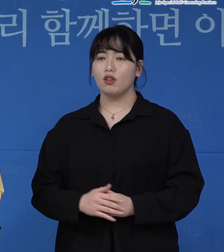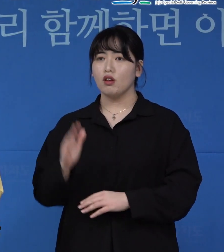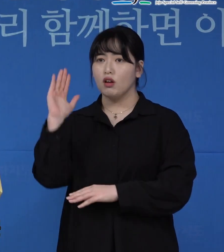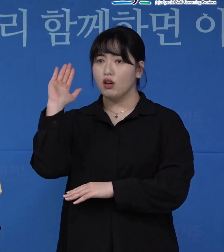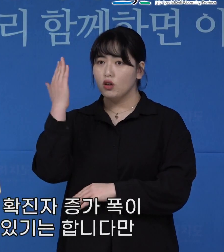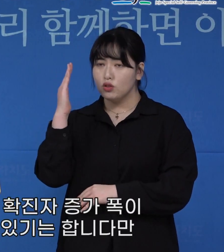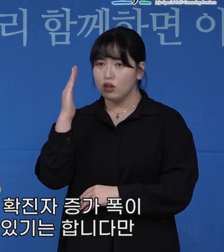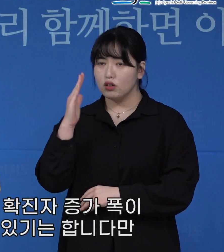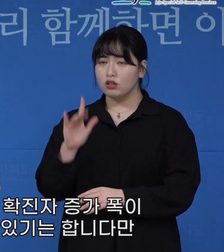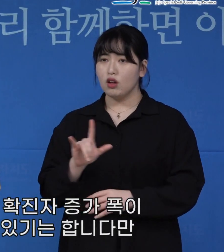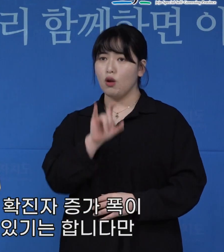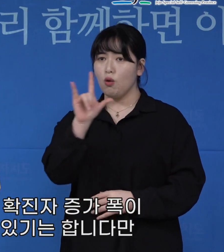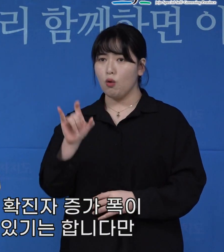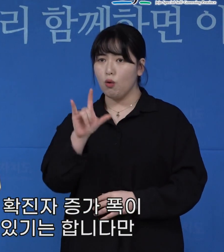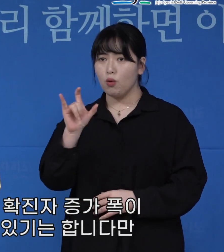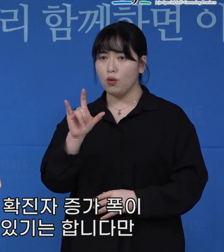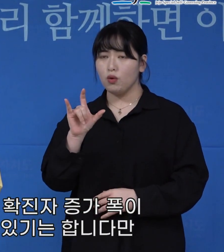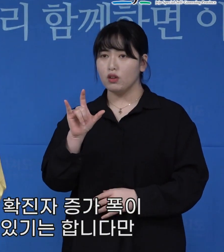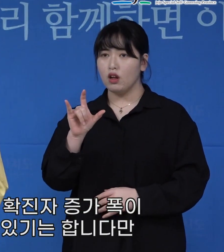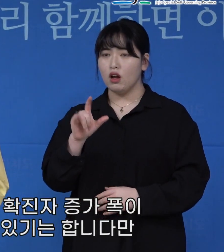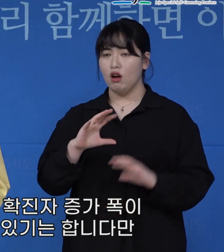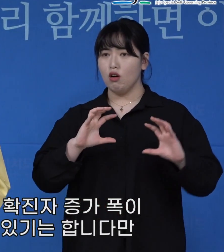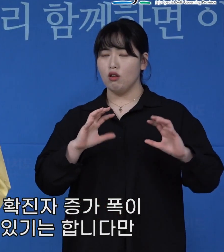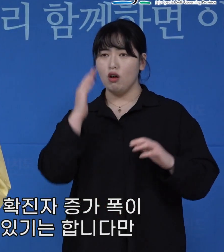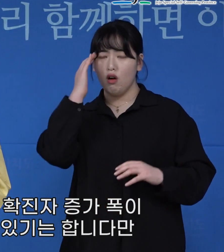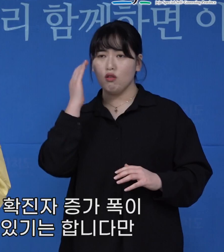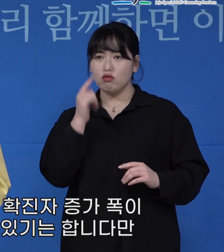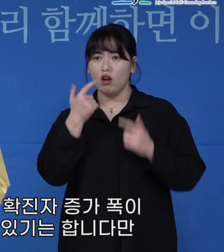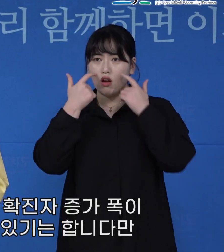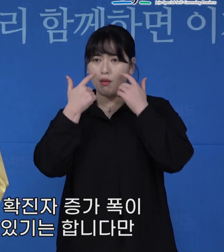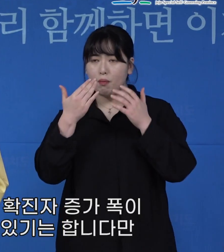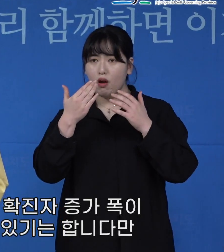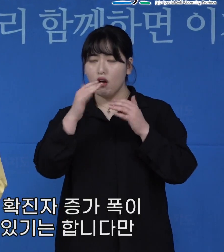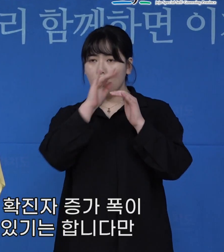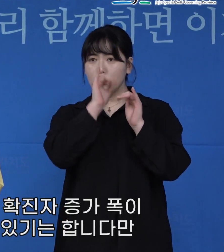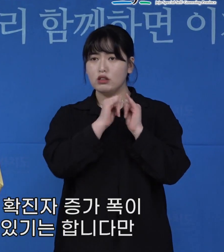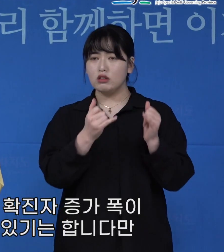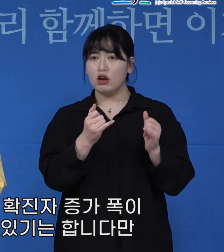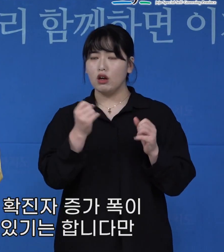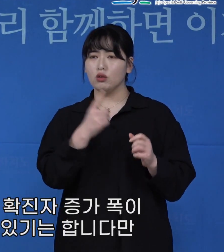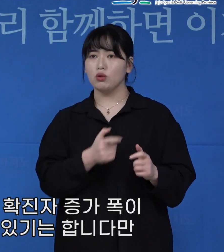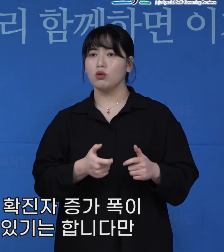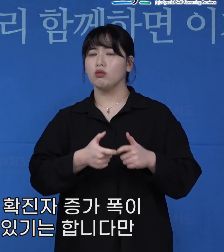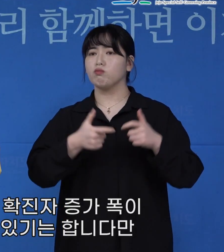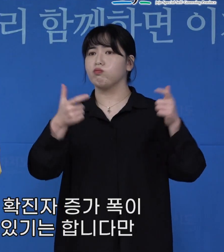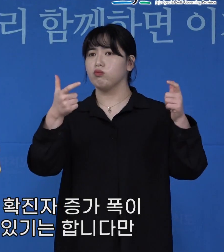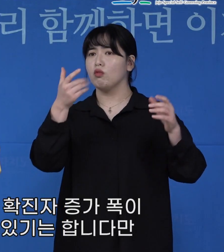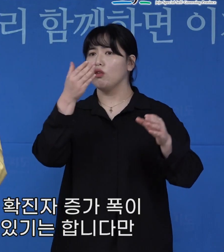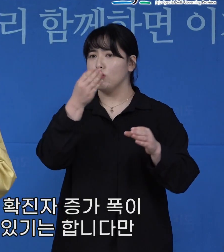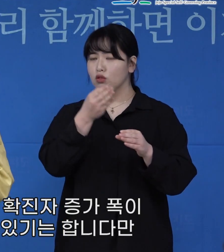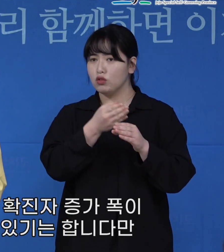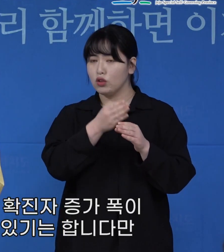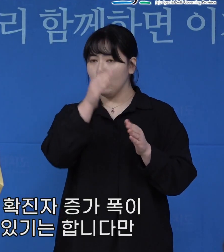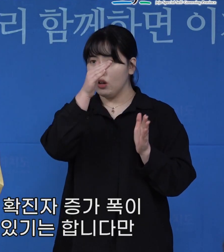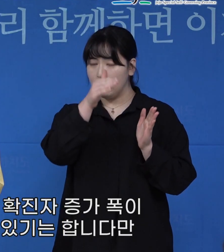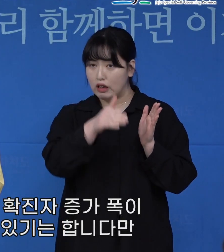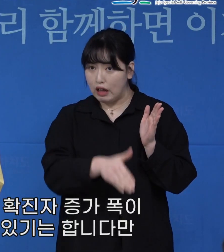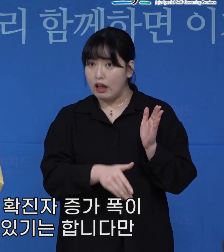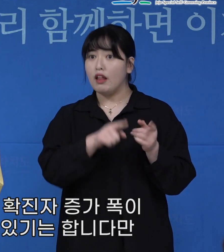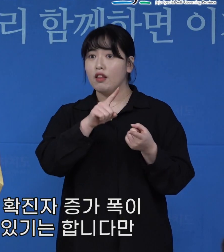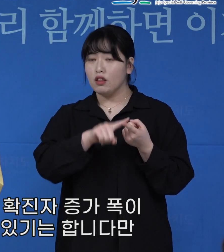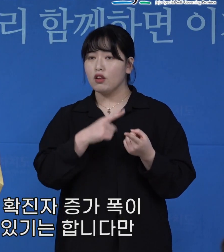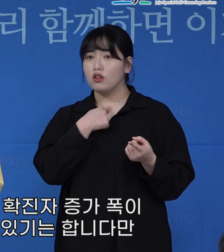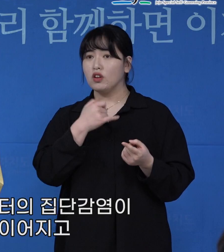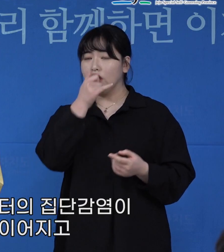최근 코로나19 국내 신규 확진자 증가 폭이 둔화 양상을 보이고